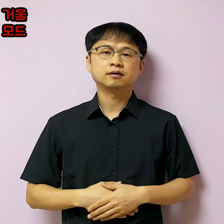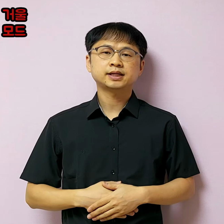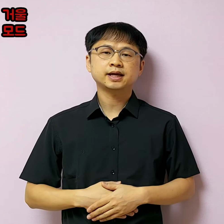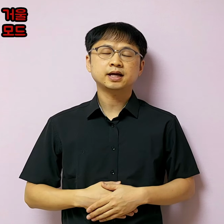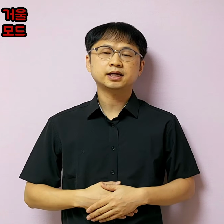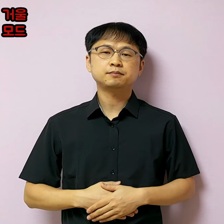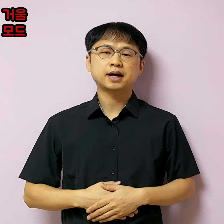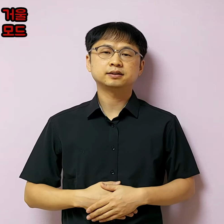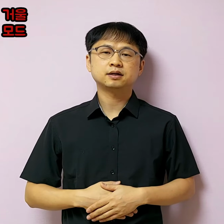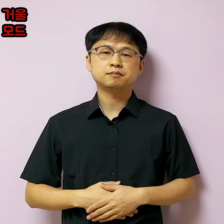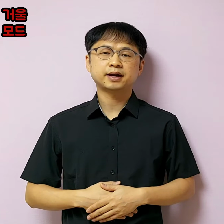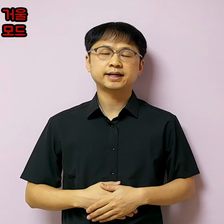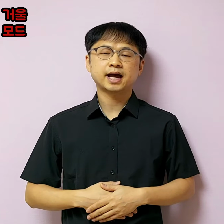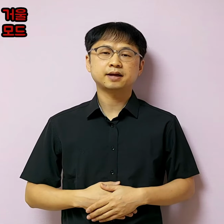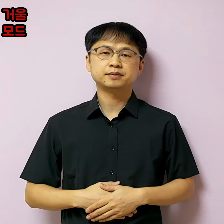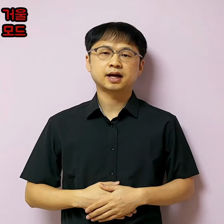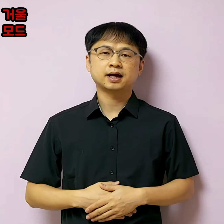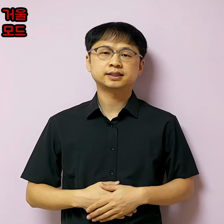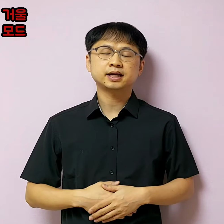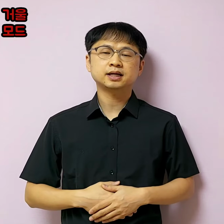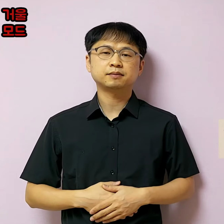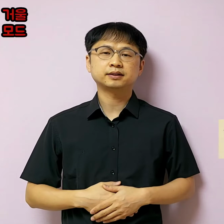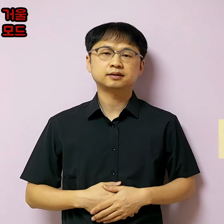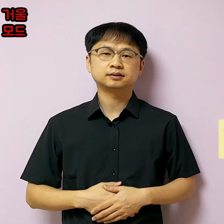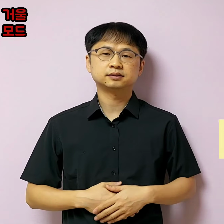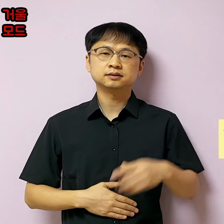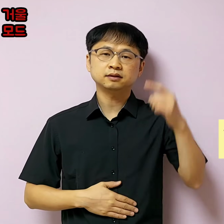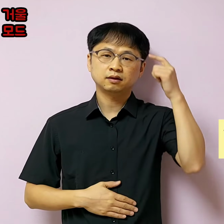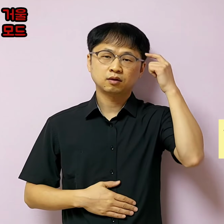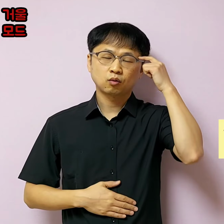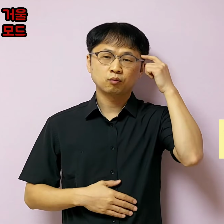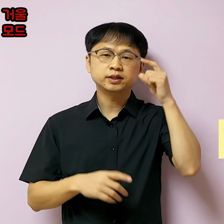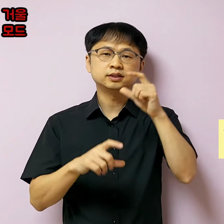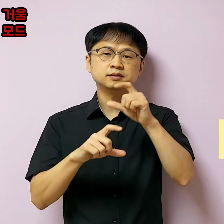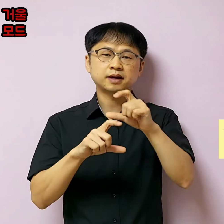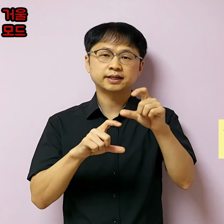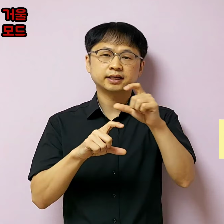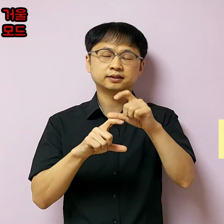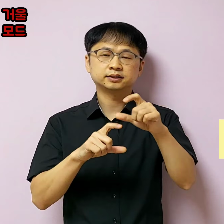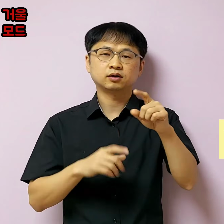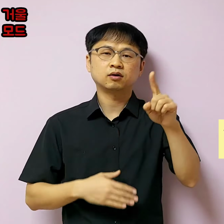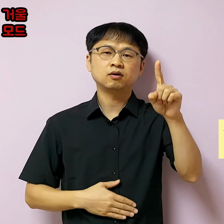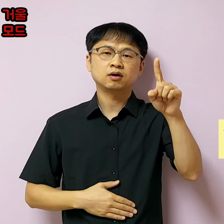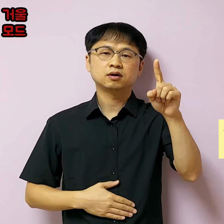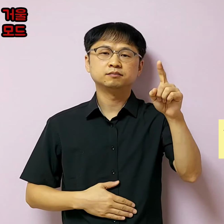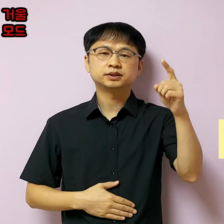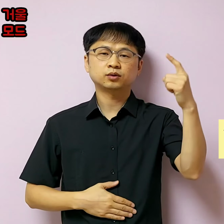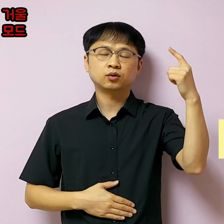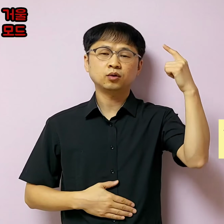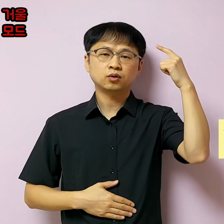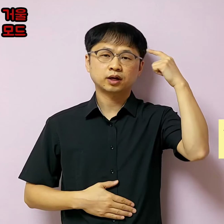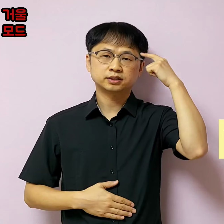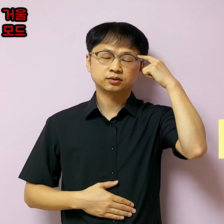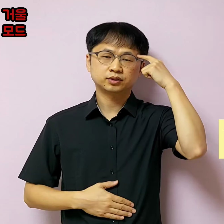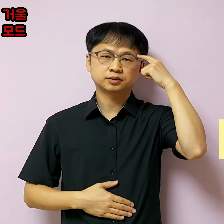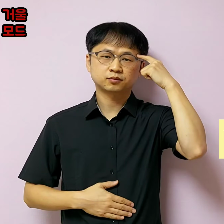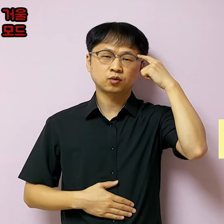먼저 생각이 많은 것 말이야입니다. 생각이 많다는 것은 고민을 많이 하는 거죠. 검지로 관자놀이